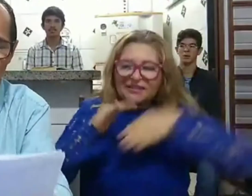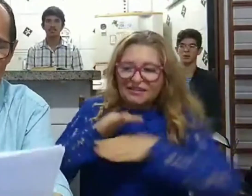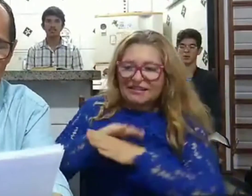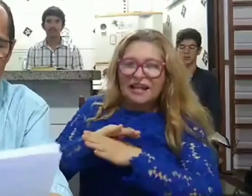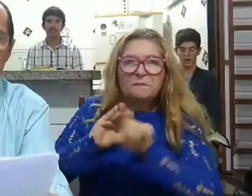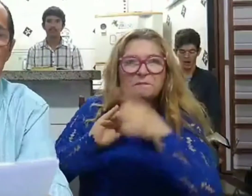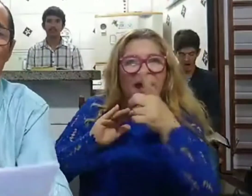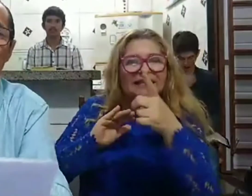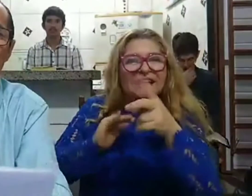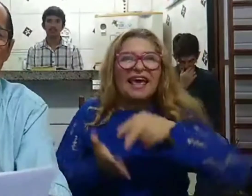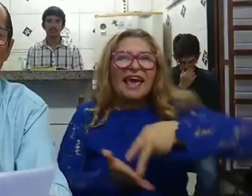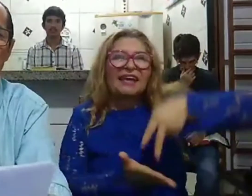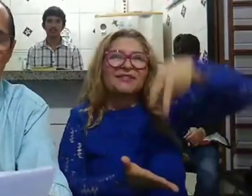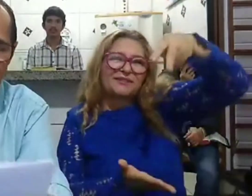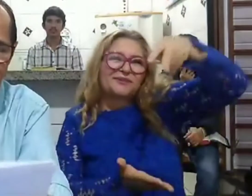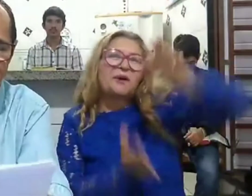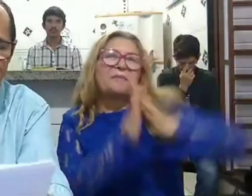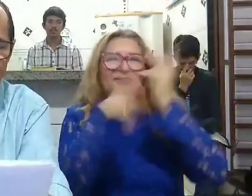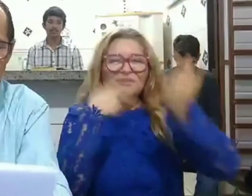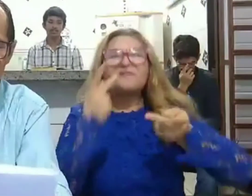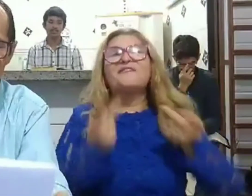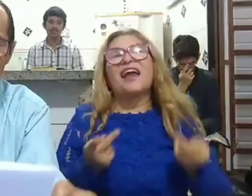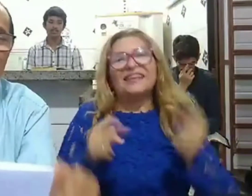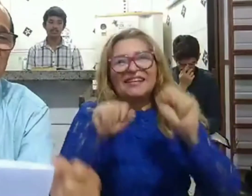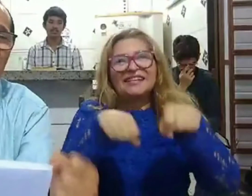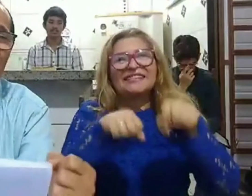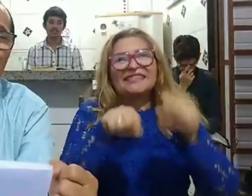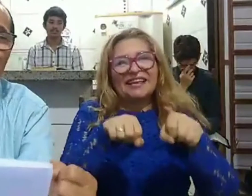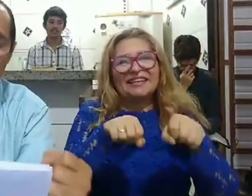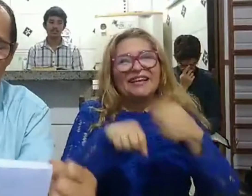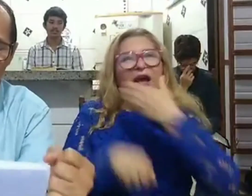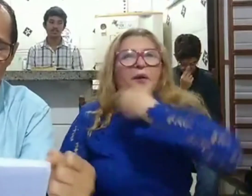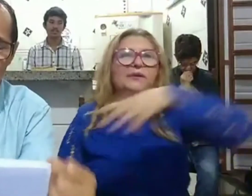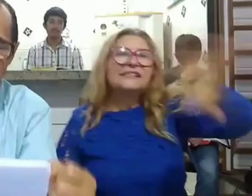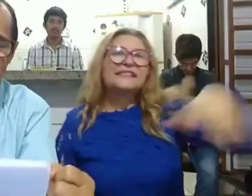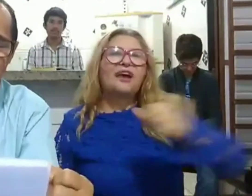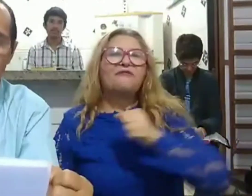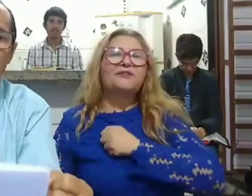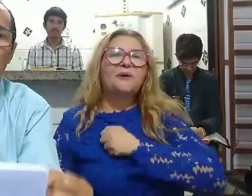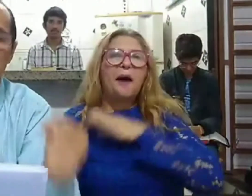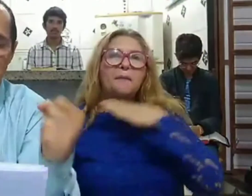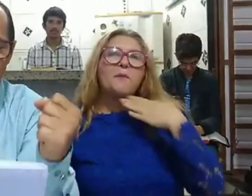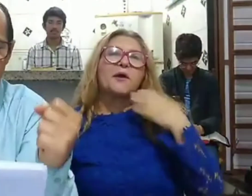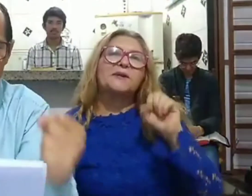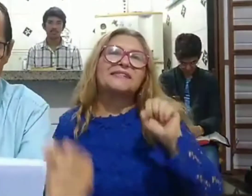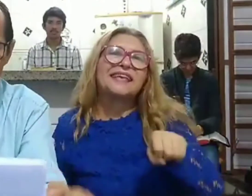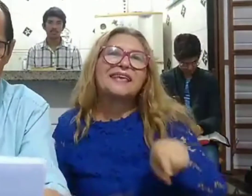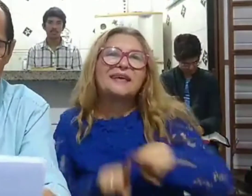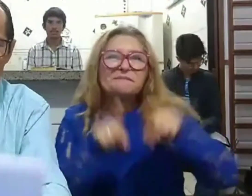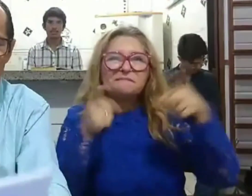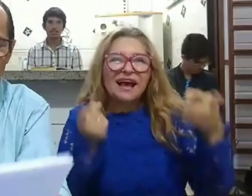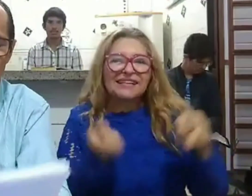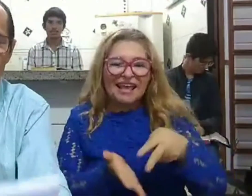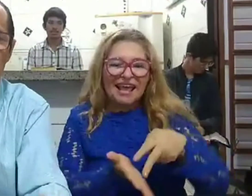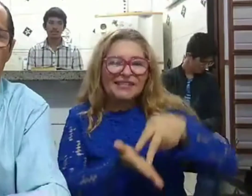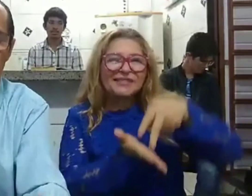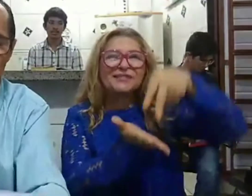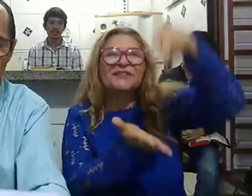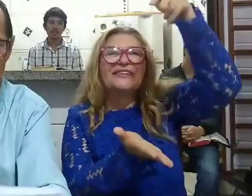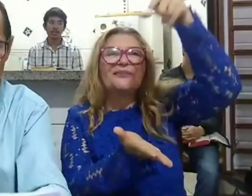ressuscitou conforme as Escrituras já previam. O Salvador, ele morreu sim, mas ele ressuscitou, mostrando